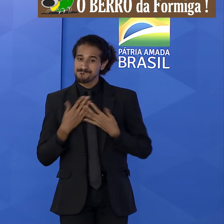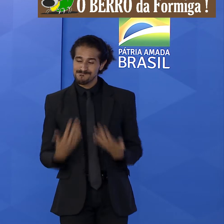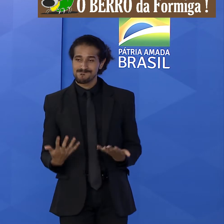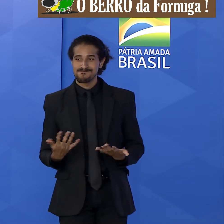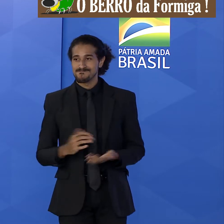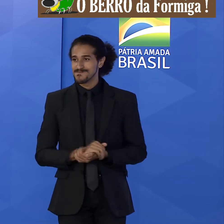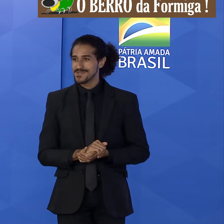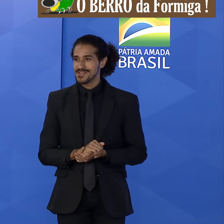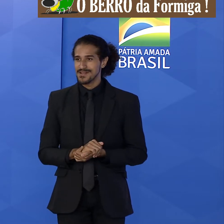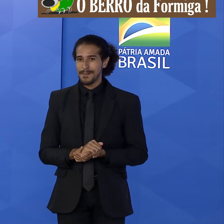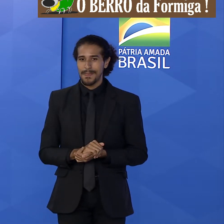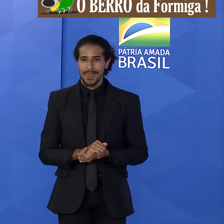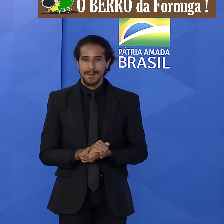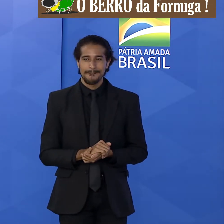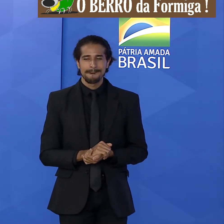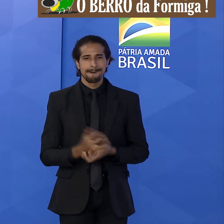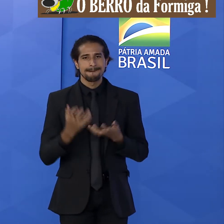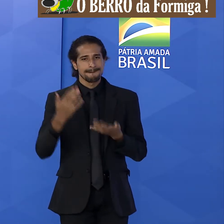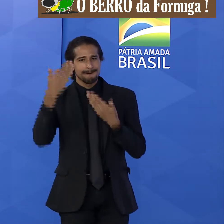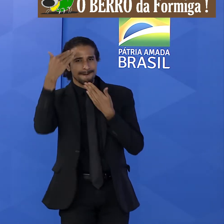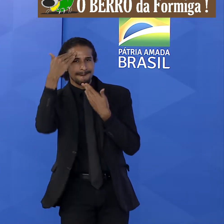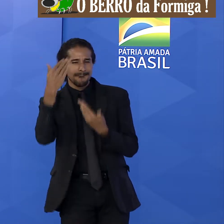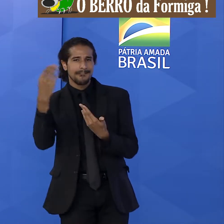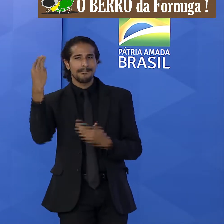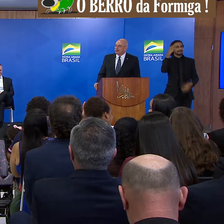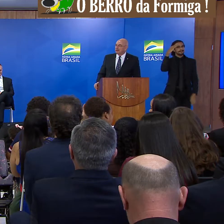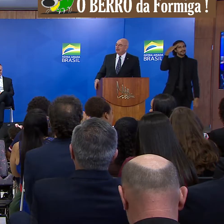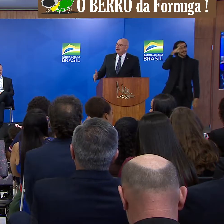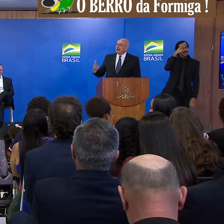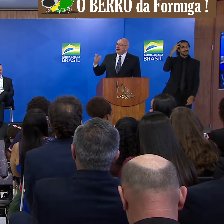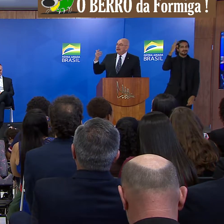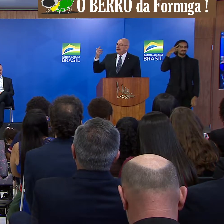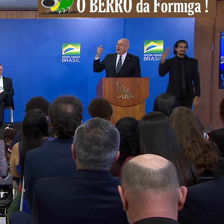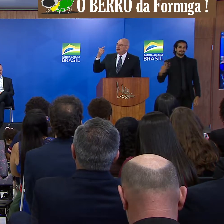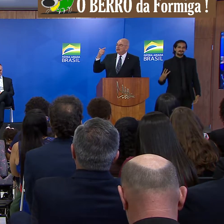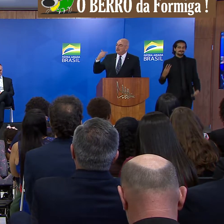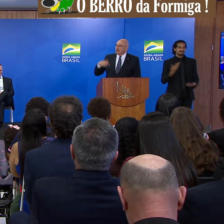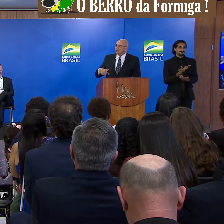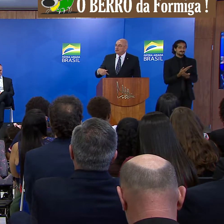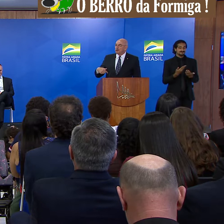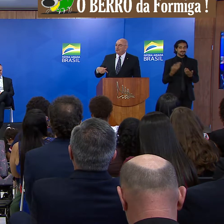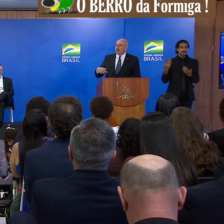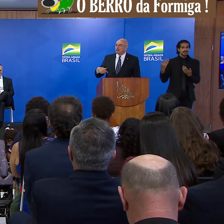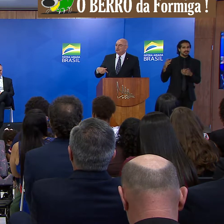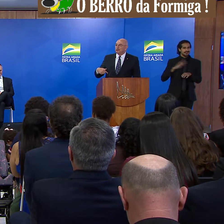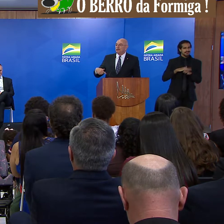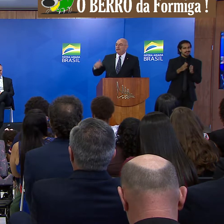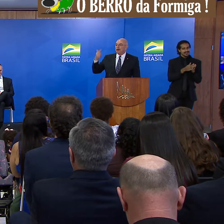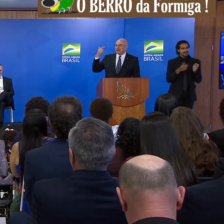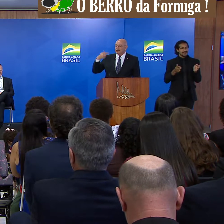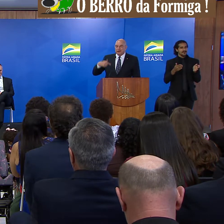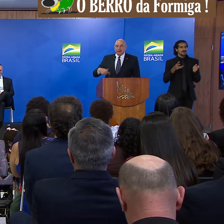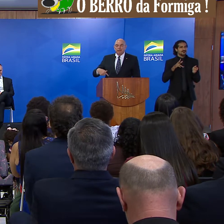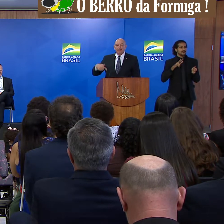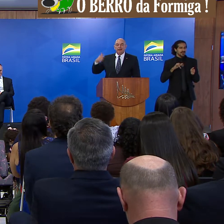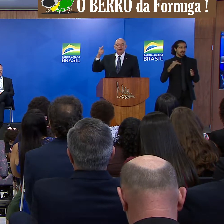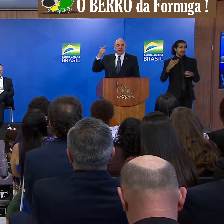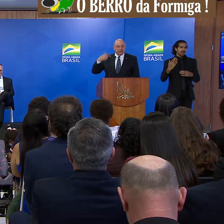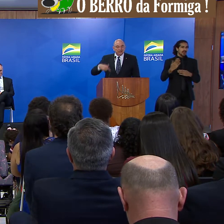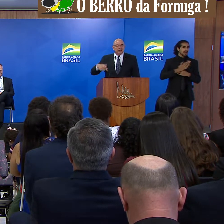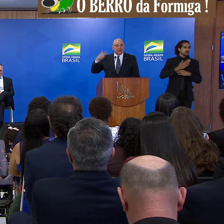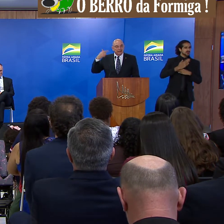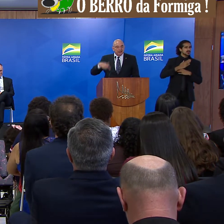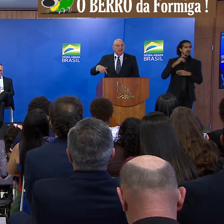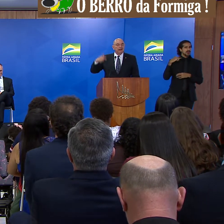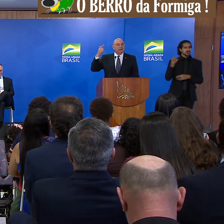agradecer ao presidente, agradecer à primeira dama e são esses momentos que fazem valer a pena a gente